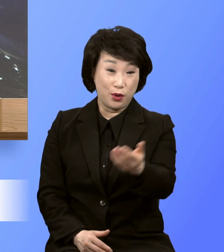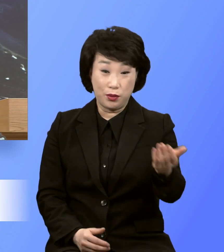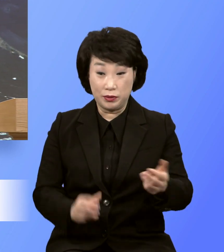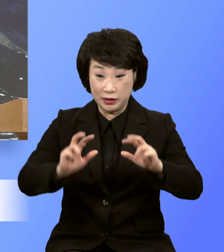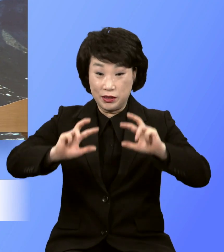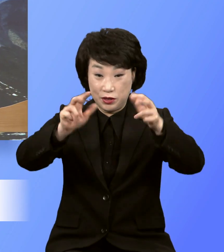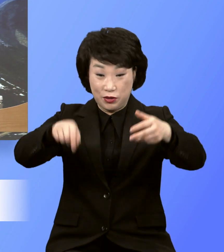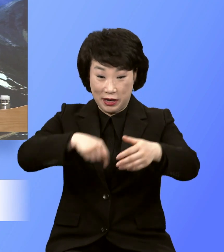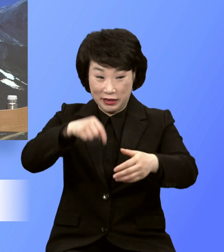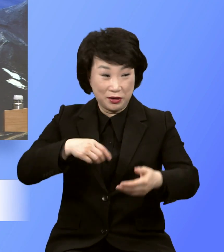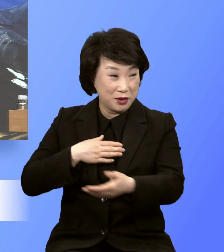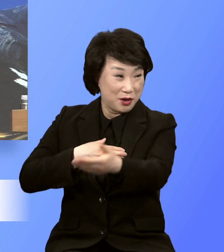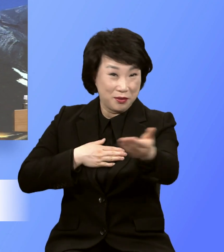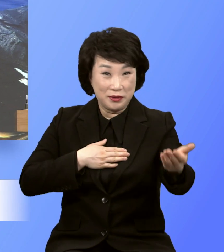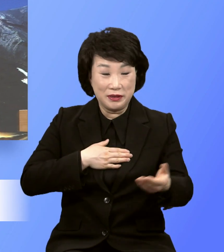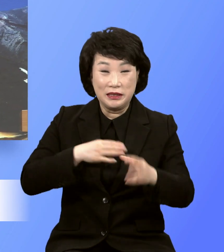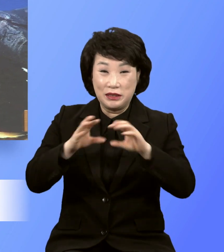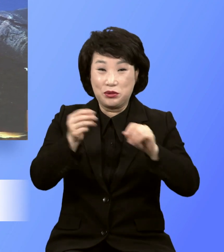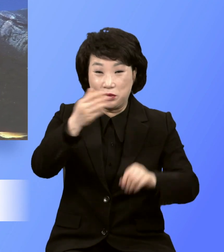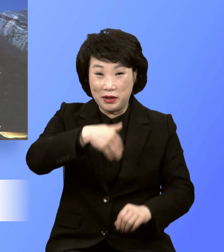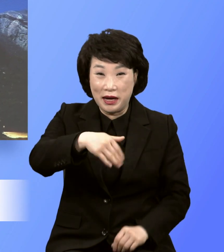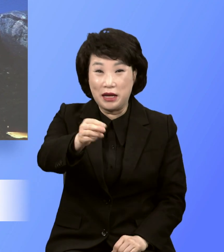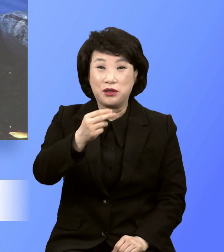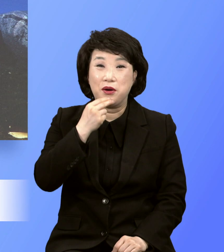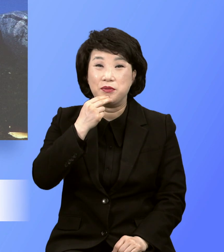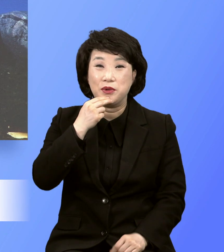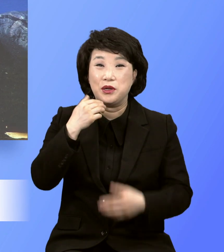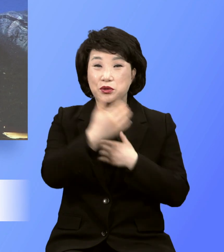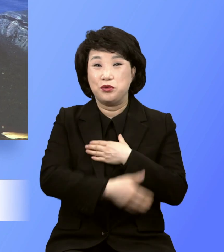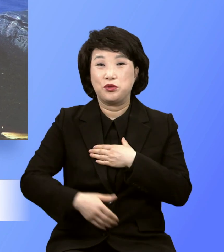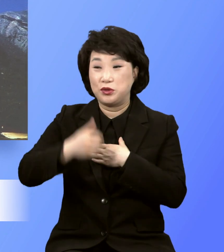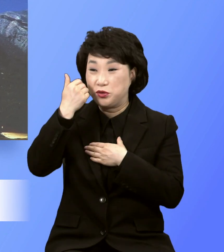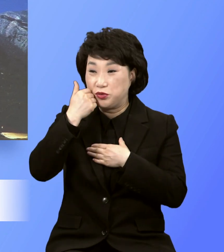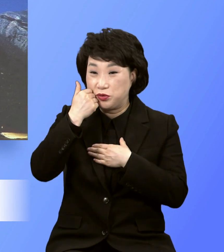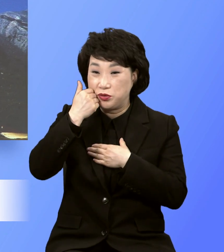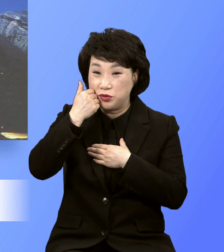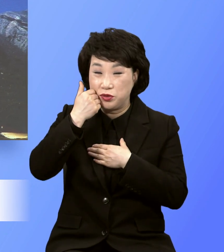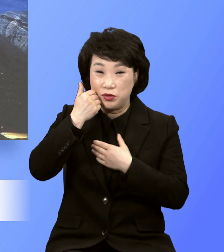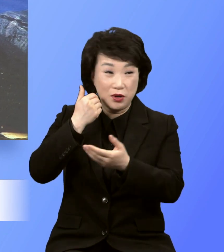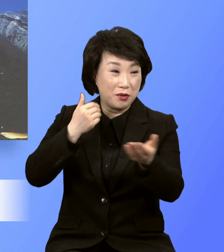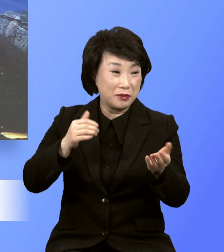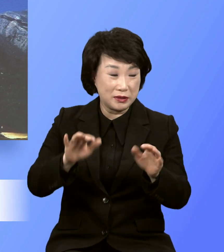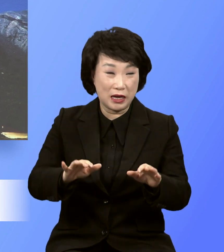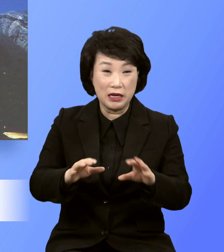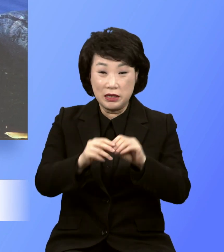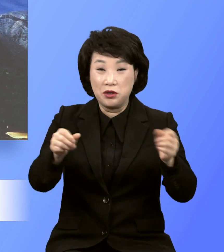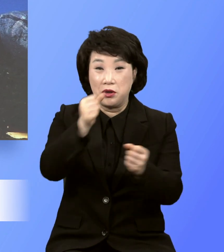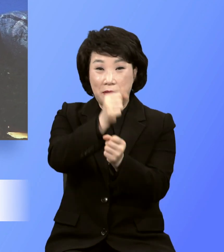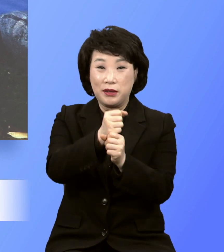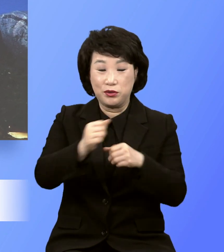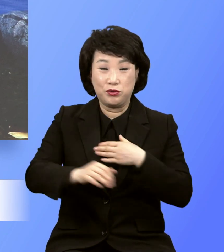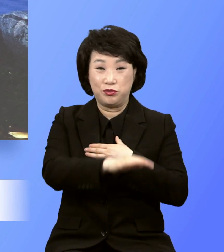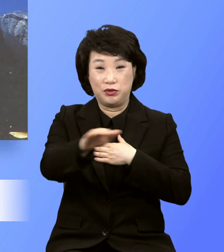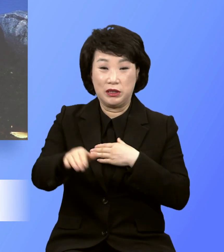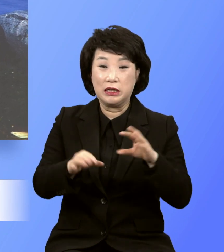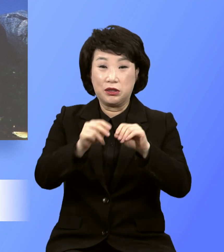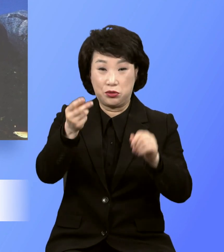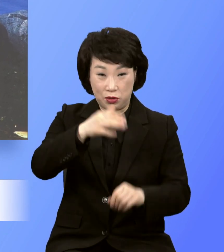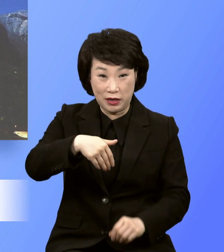지구상에 흙으로 안 돌아가는 육신이 있습니까? 흙으로 만들었기 때문에 흙으로 돌아간다는